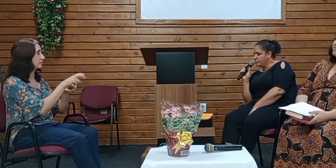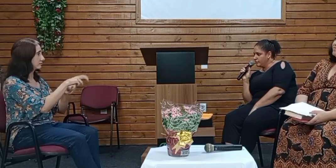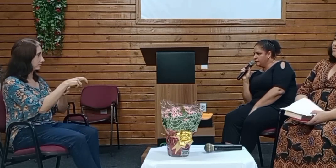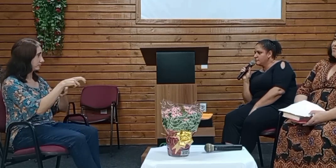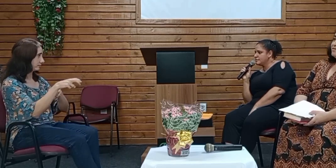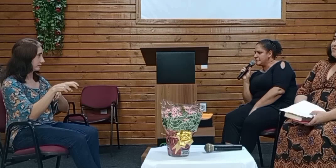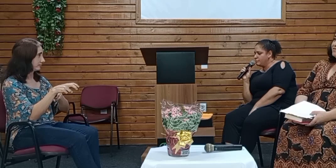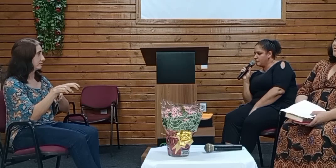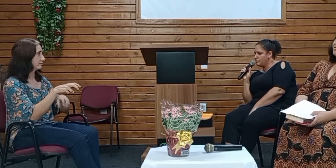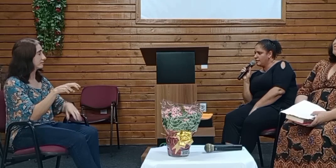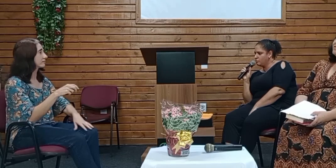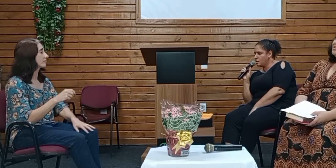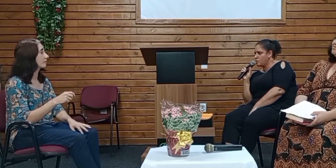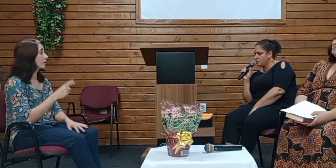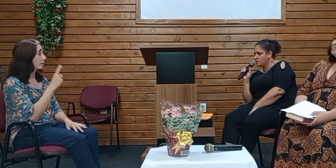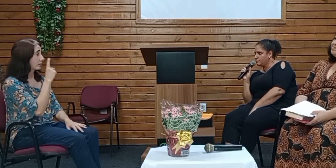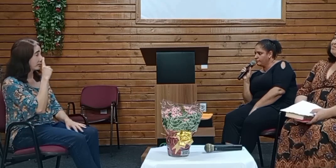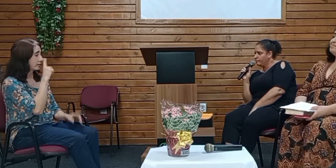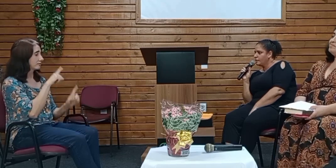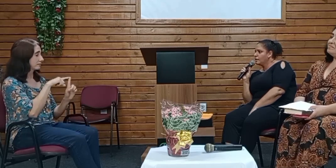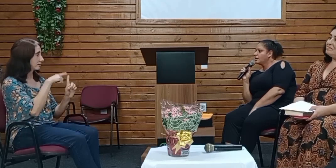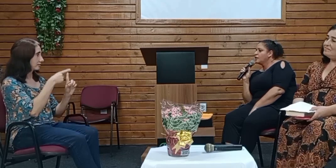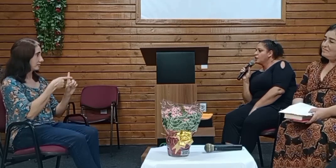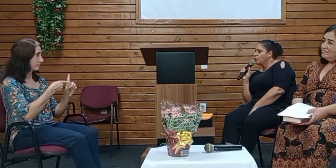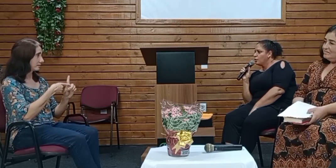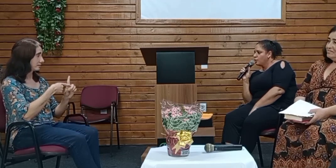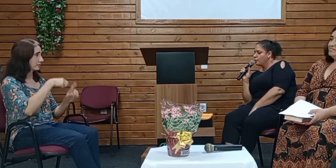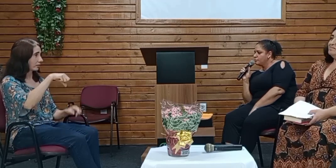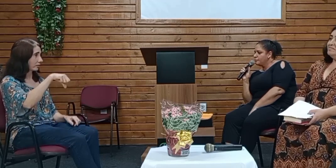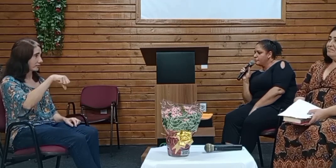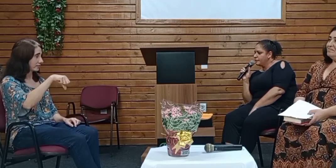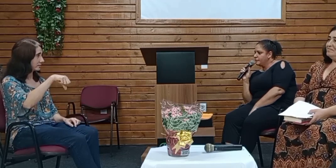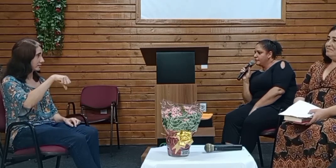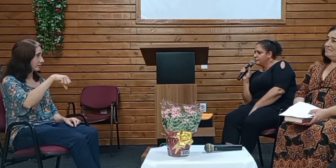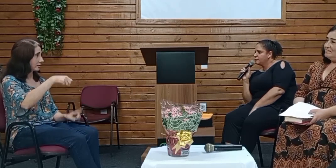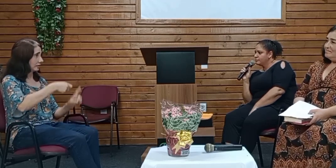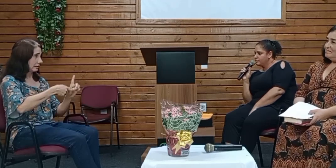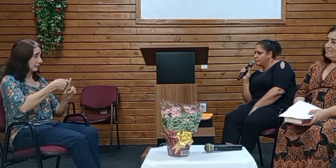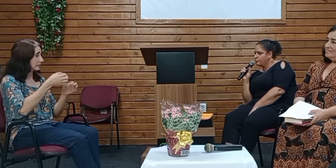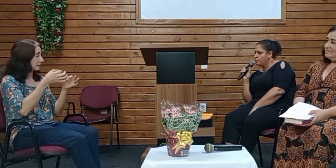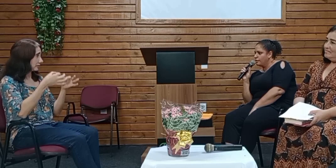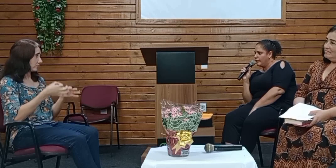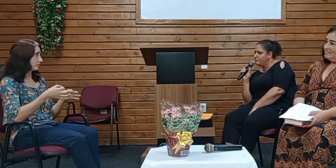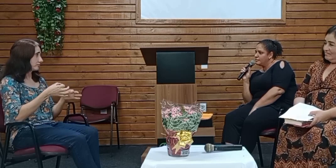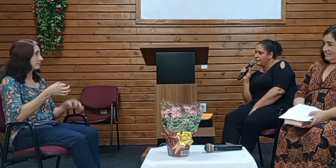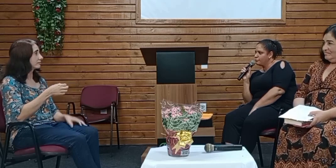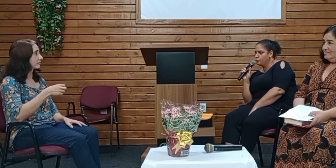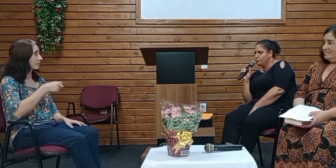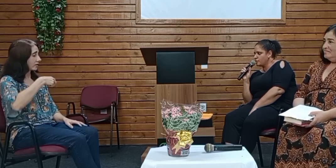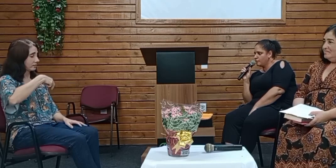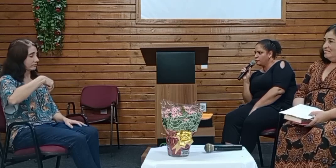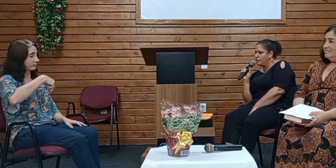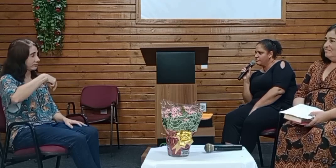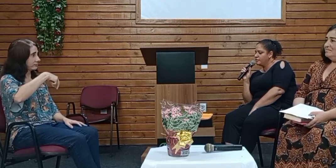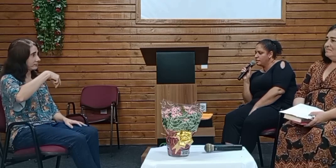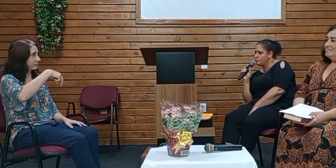minha mãe sempre trabalharam na roça. Quando a minha mãe ficou grávida, né, foi tudo